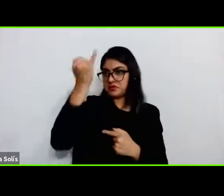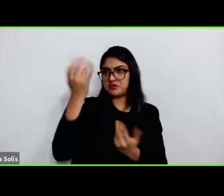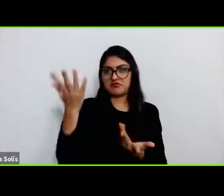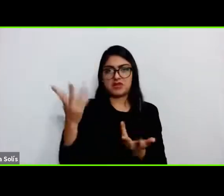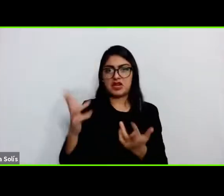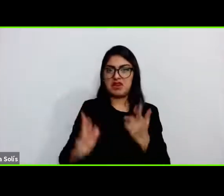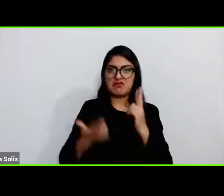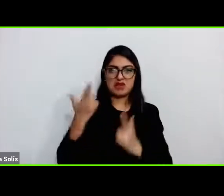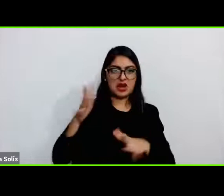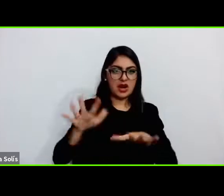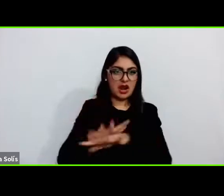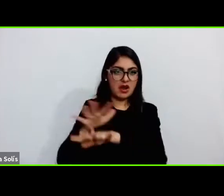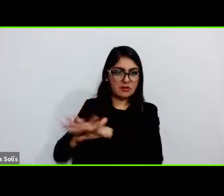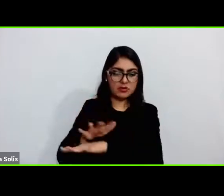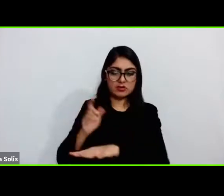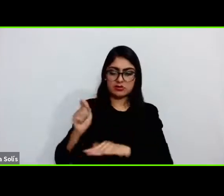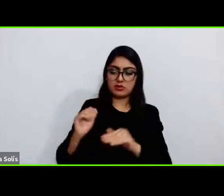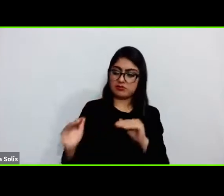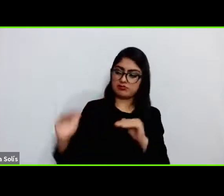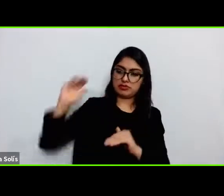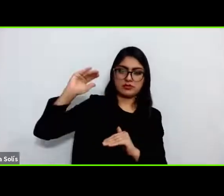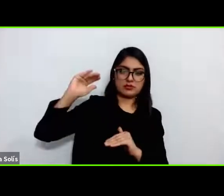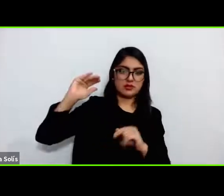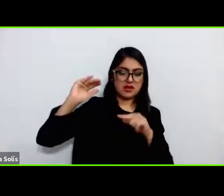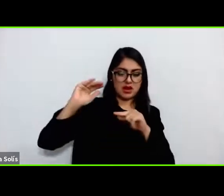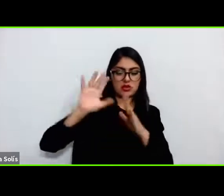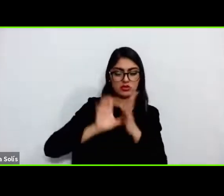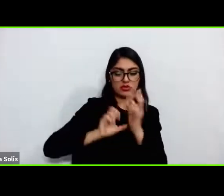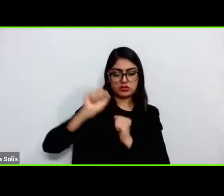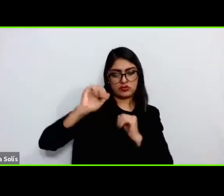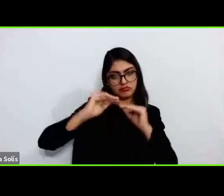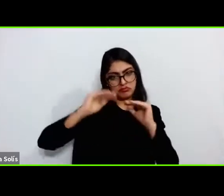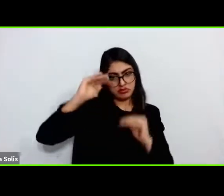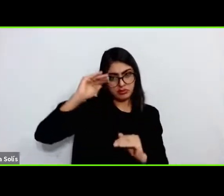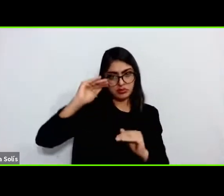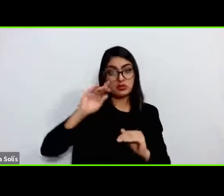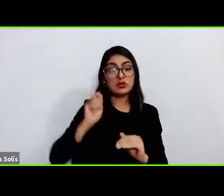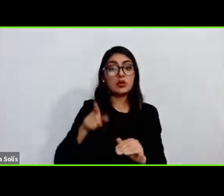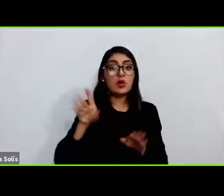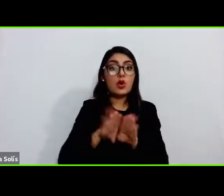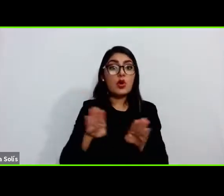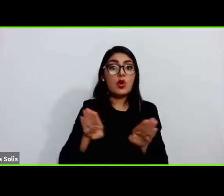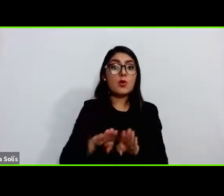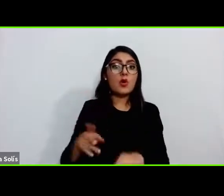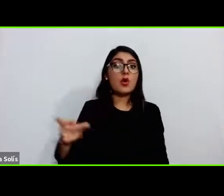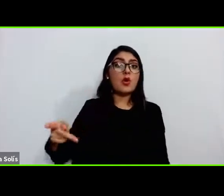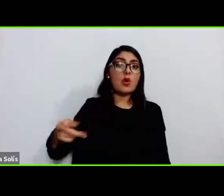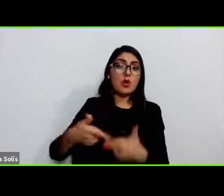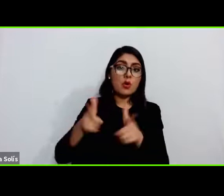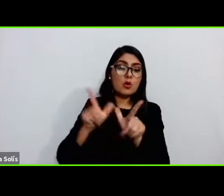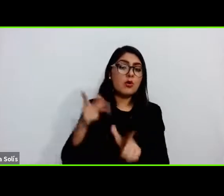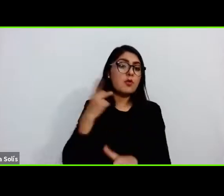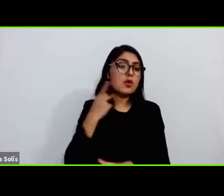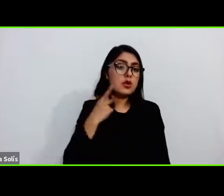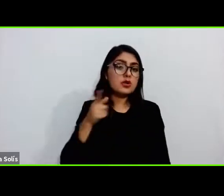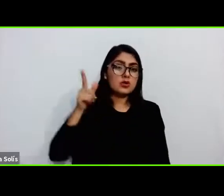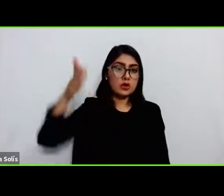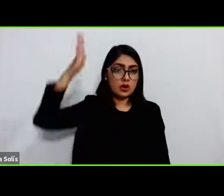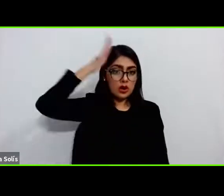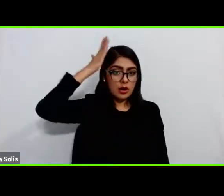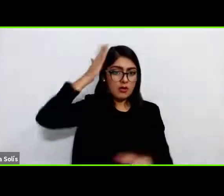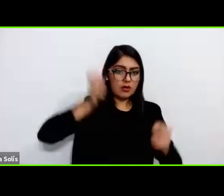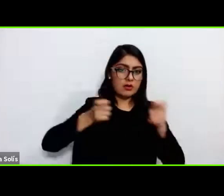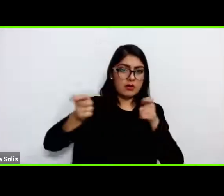era una ideología revolucionaria, obviamente interpretada por el presidente de la República, por el partido gobernante, etc. Entonces, había